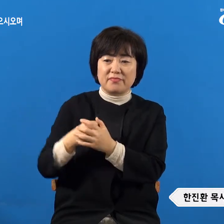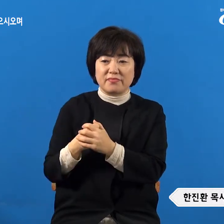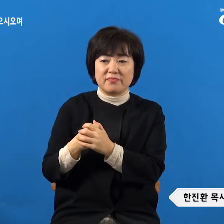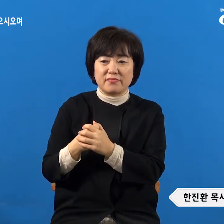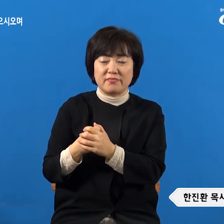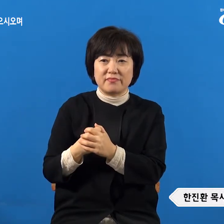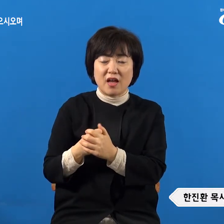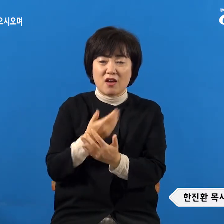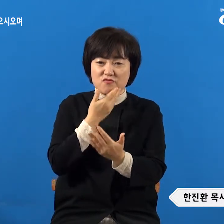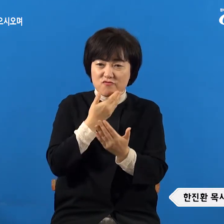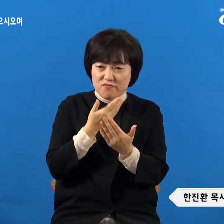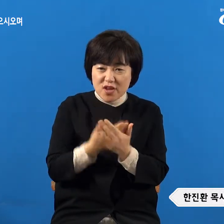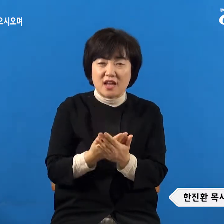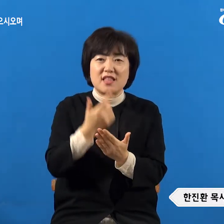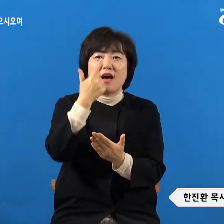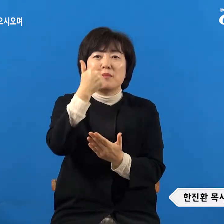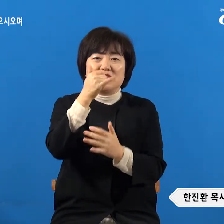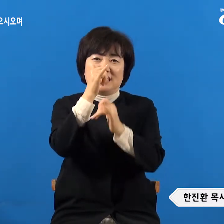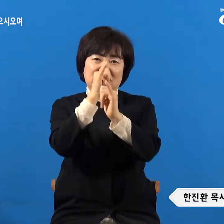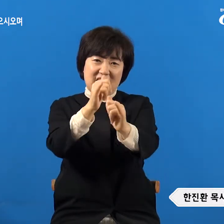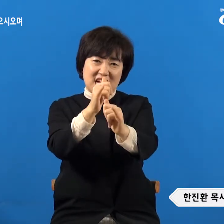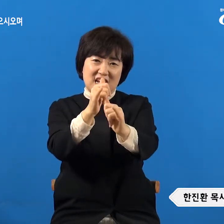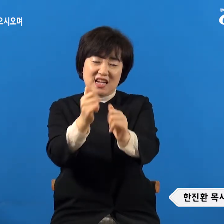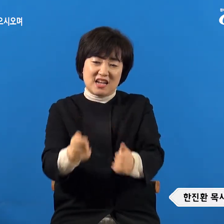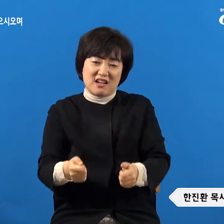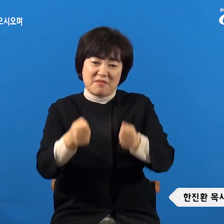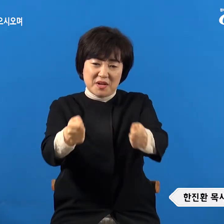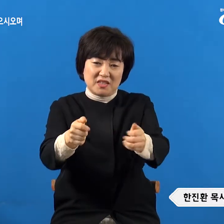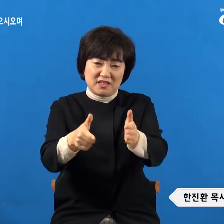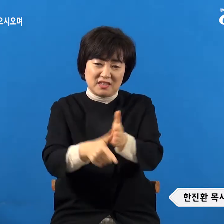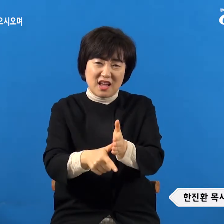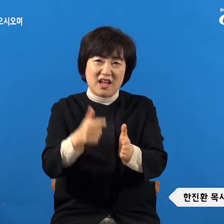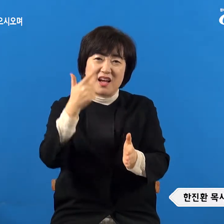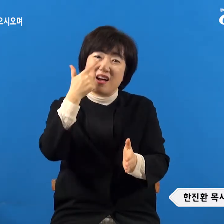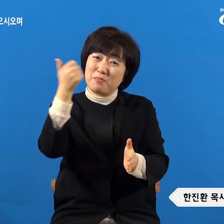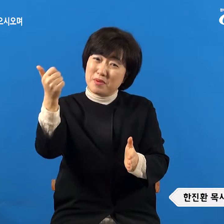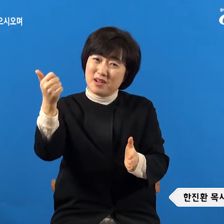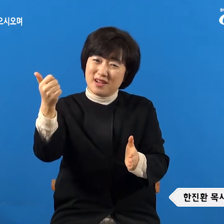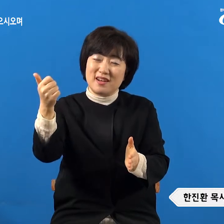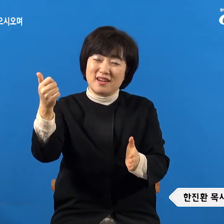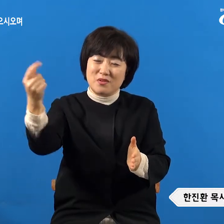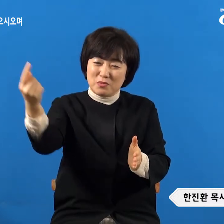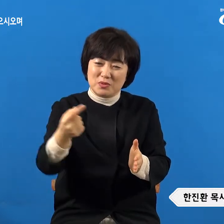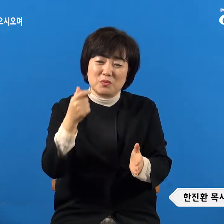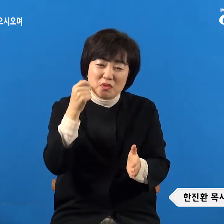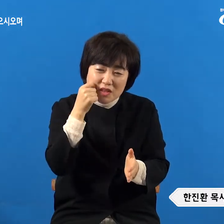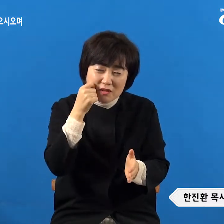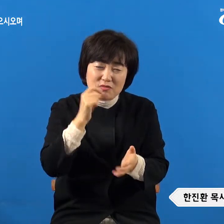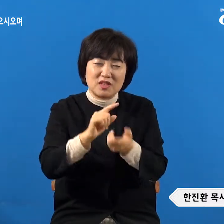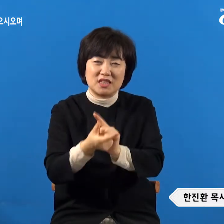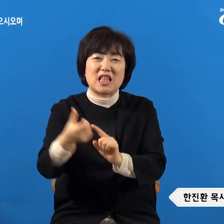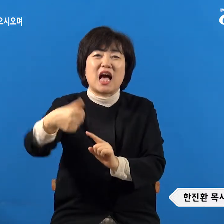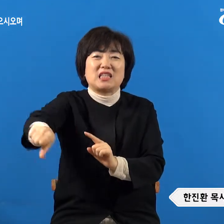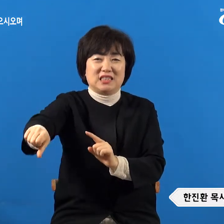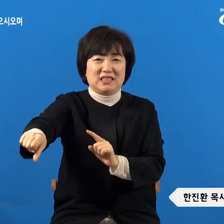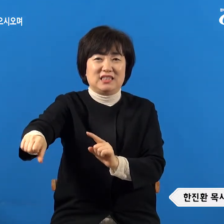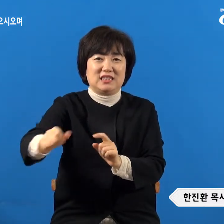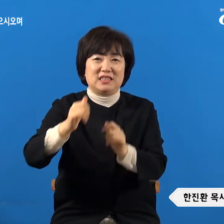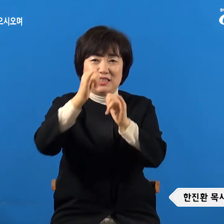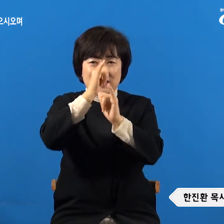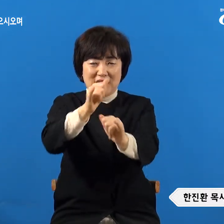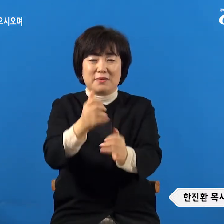어린 아들이 수상을 해서 그래서 보는 이들의 눈시울을 뜨겁게 했다고 합니다.